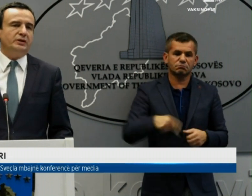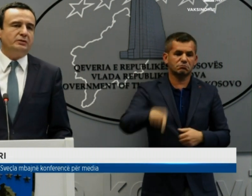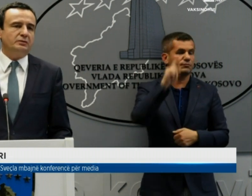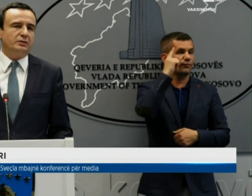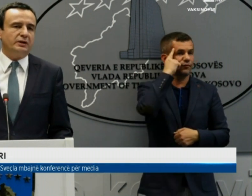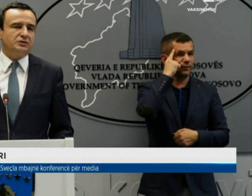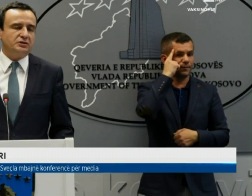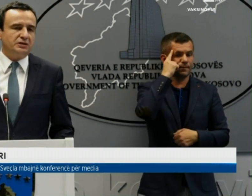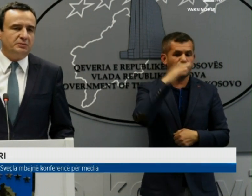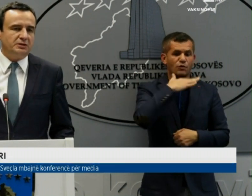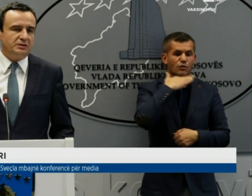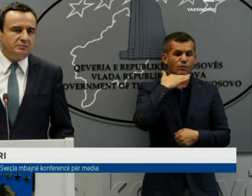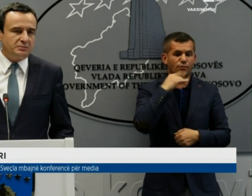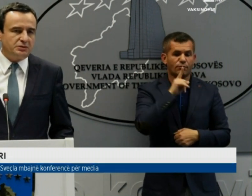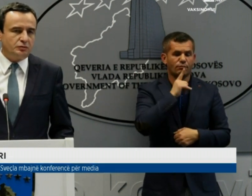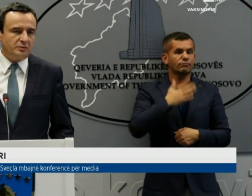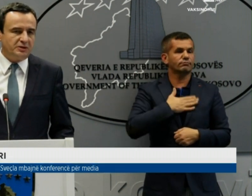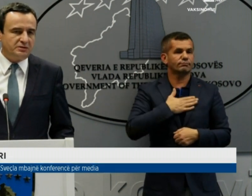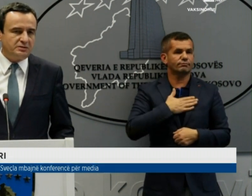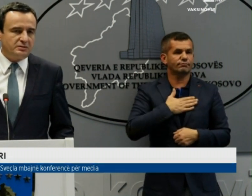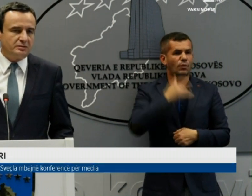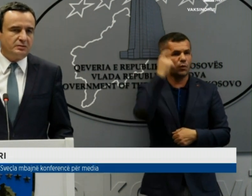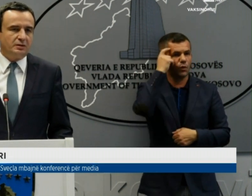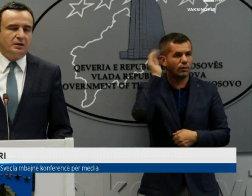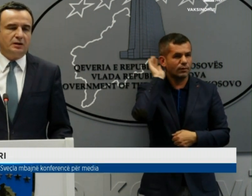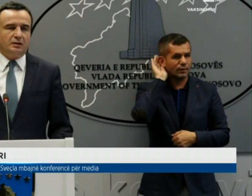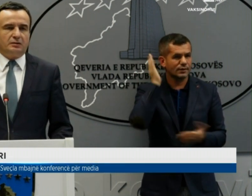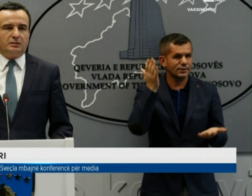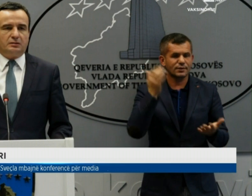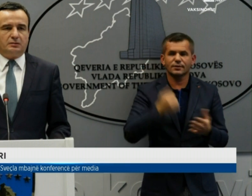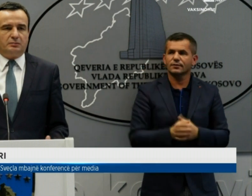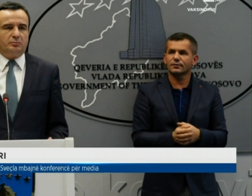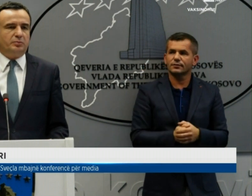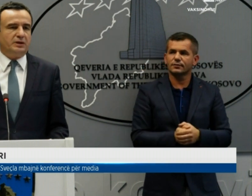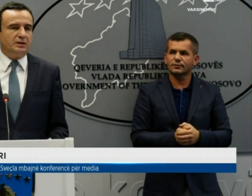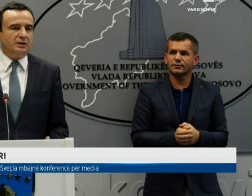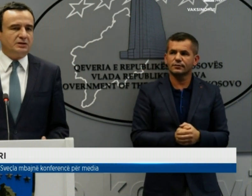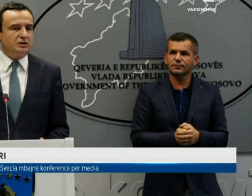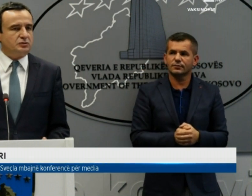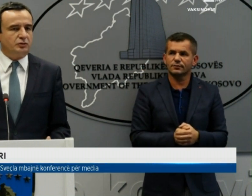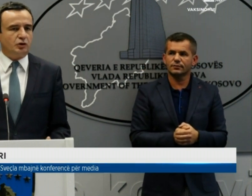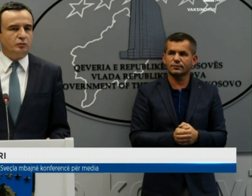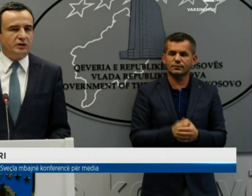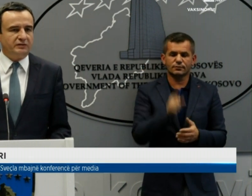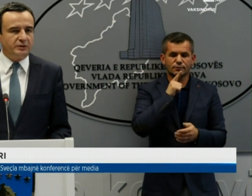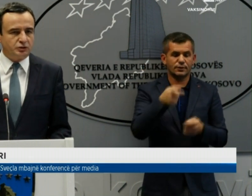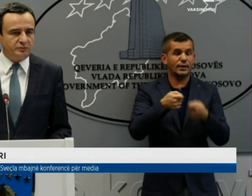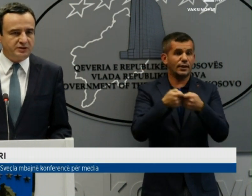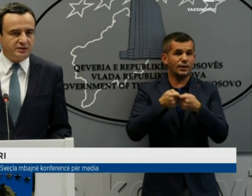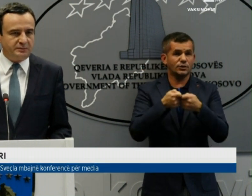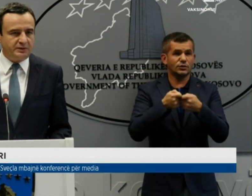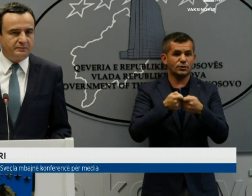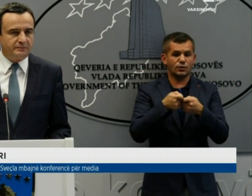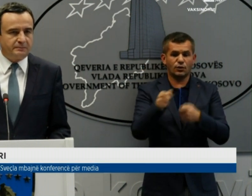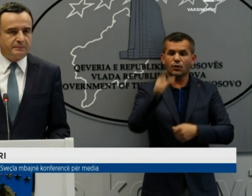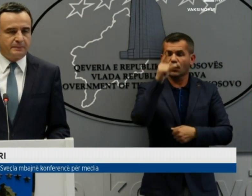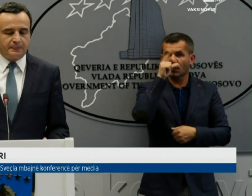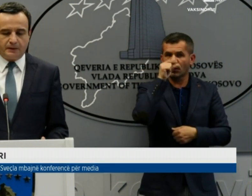shumë mirë edhe qëndrimin tim si kryeministër mbi asesion e komunave me shumicë